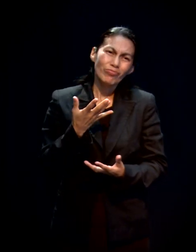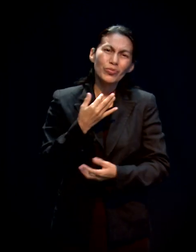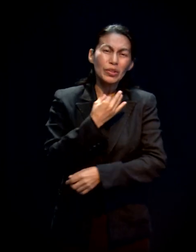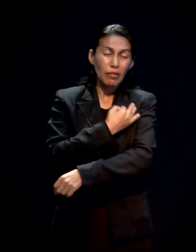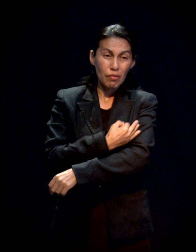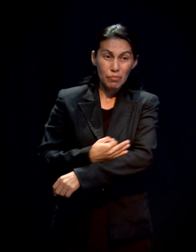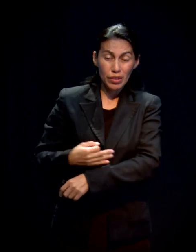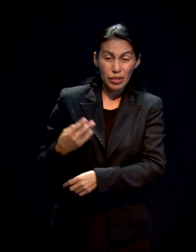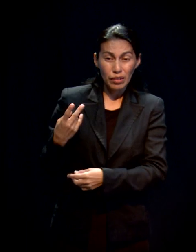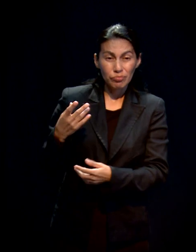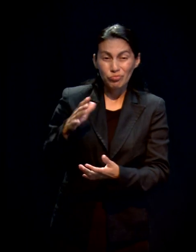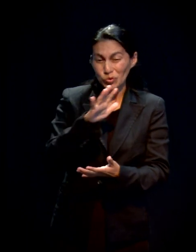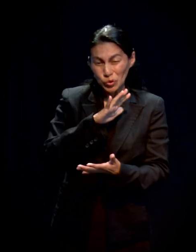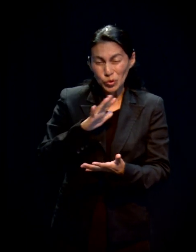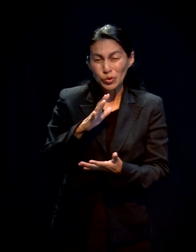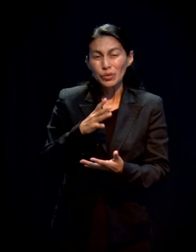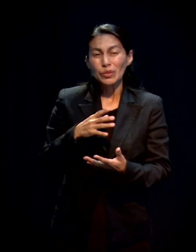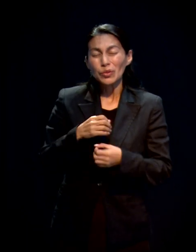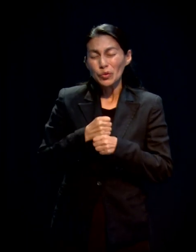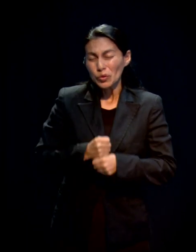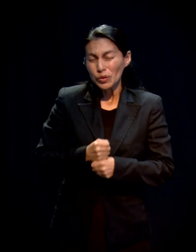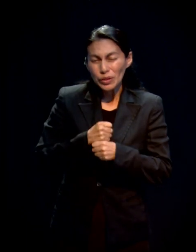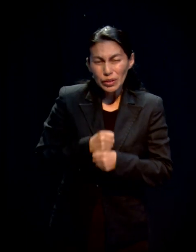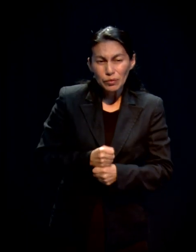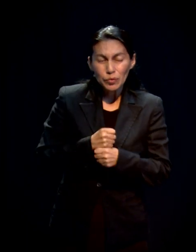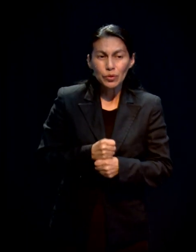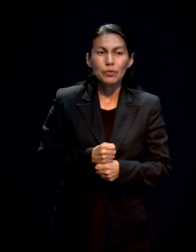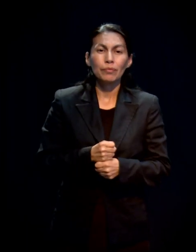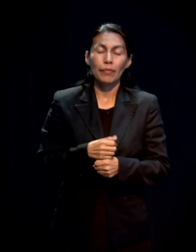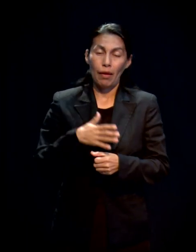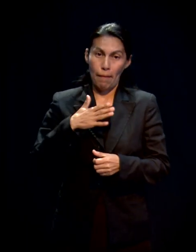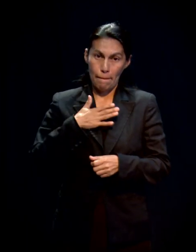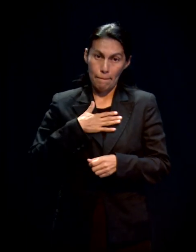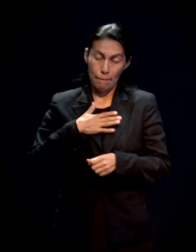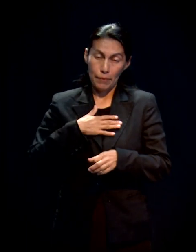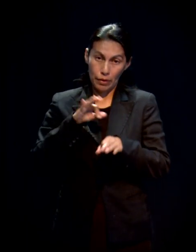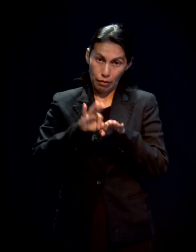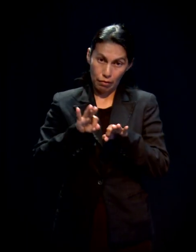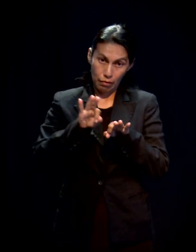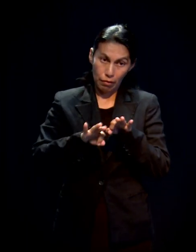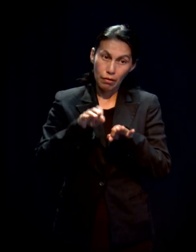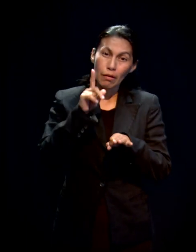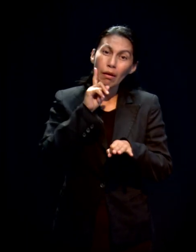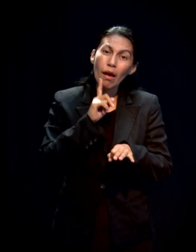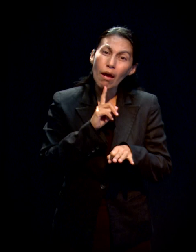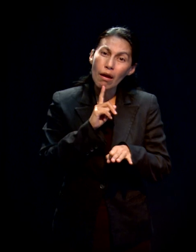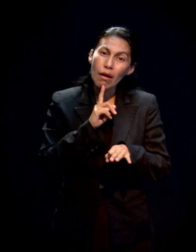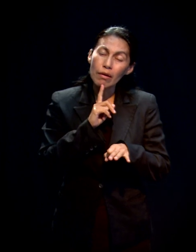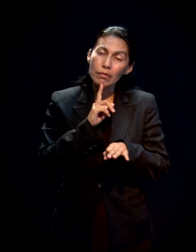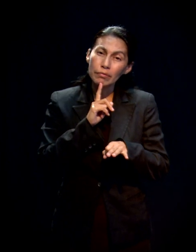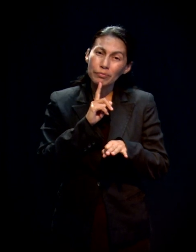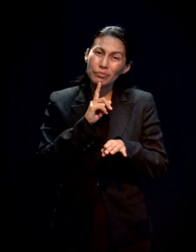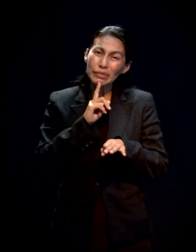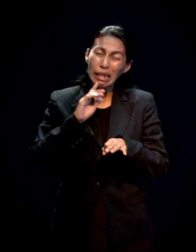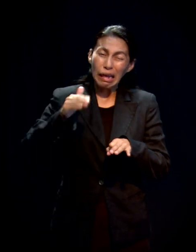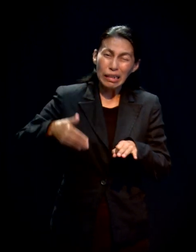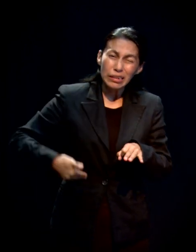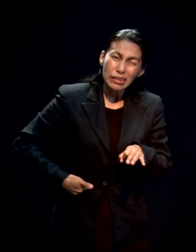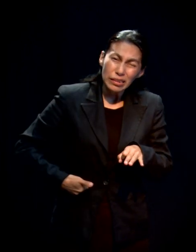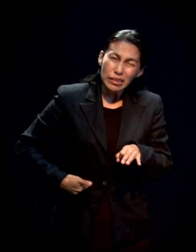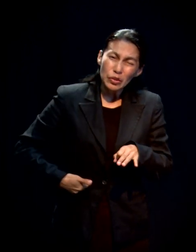junto con mi familia era una cuestión de que mi tía estaba esté